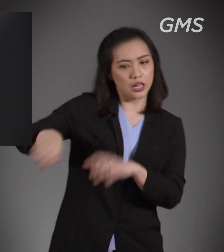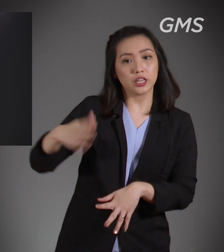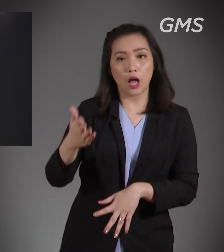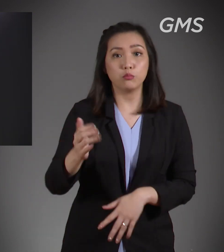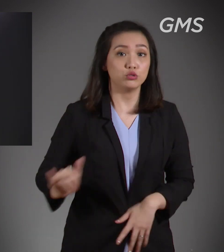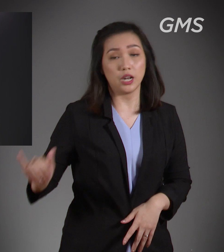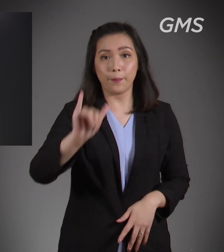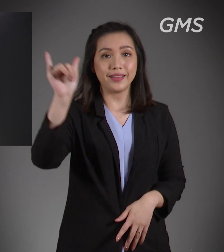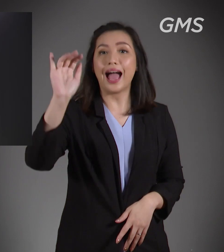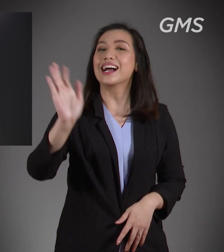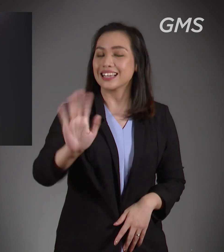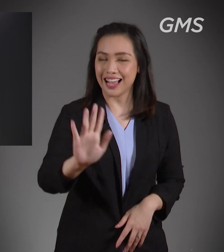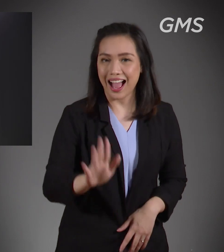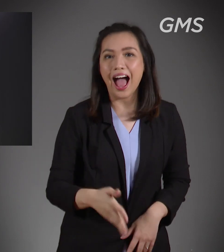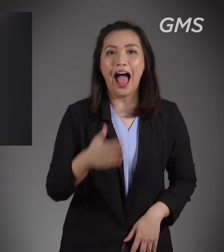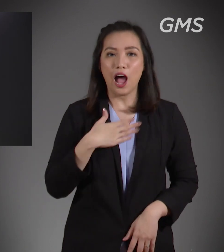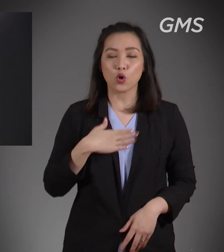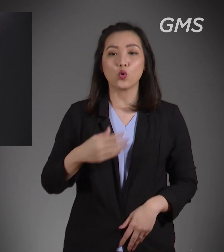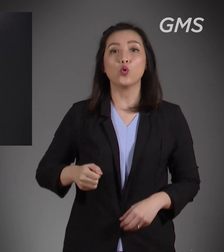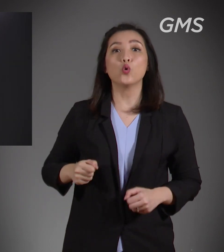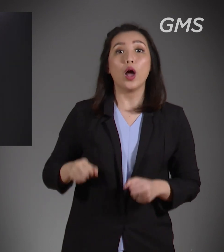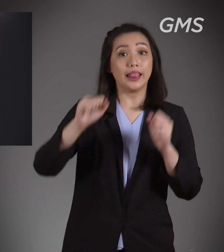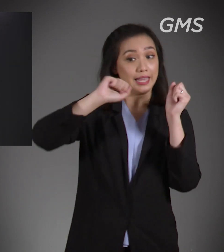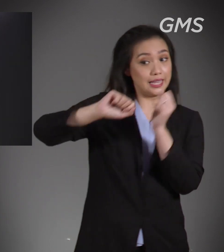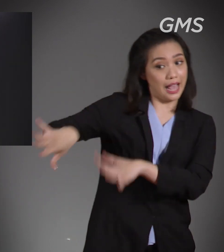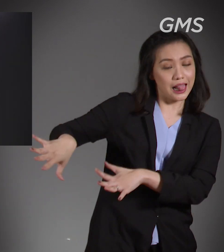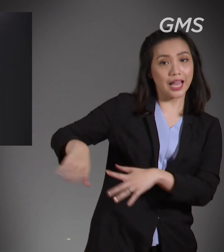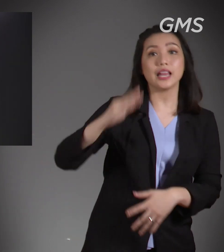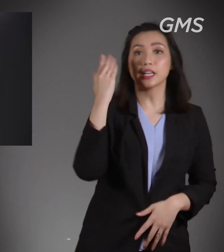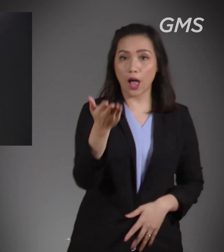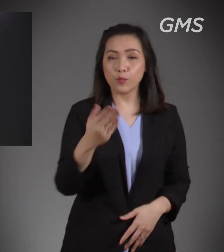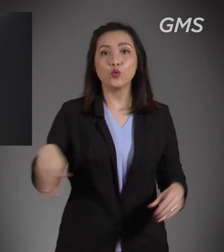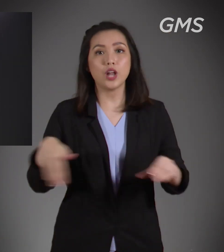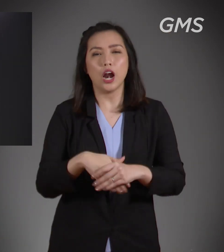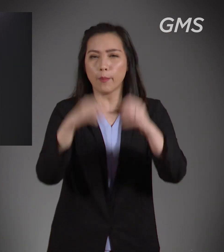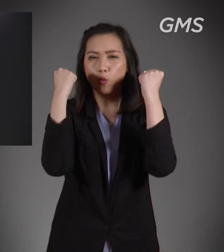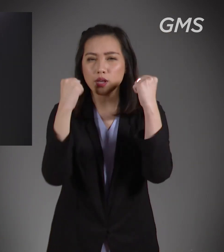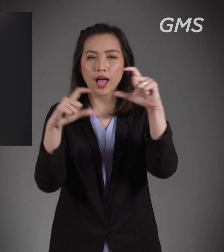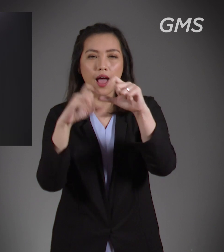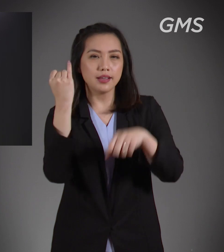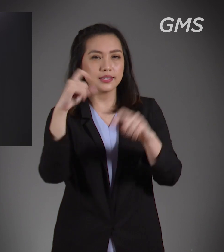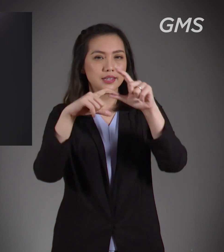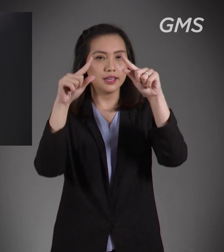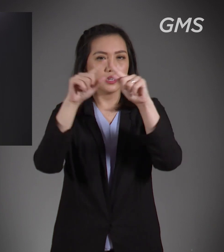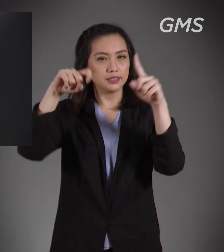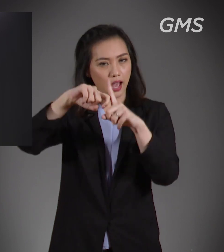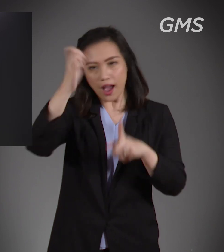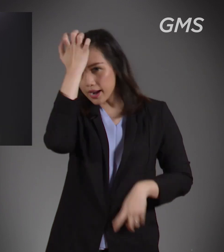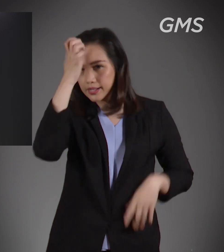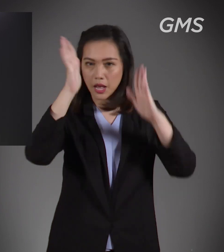berarti aku meninggalkan kamu totalitas. I'm still with you, I'm sad though. Aku sedih sekali, tapi aku masih bersama denganmu. Tapi